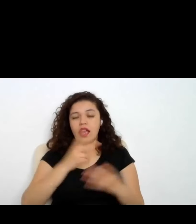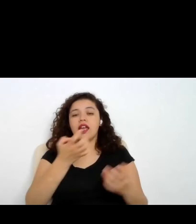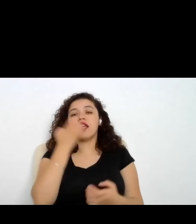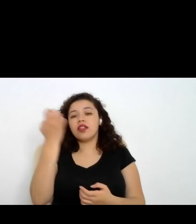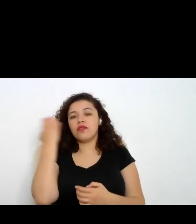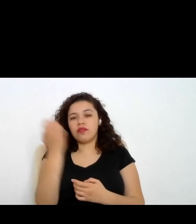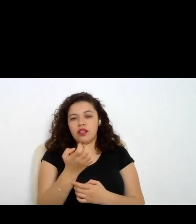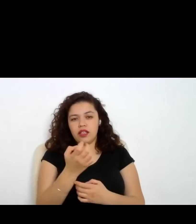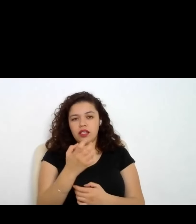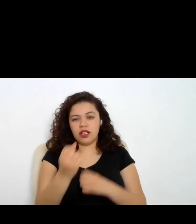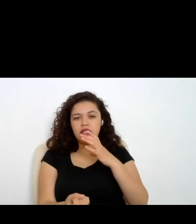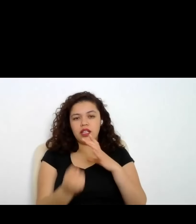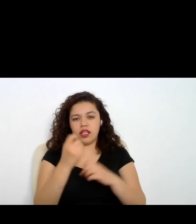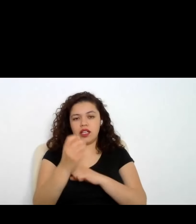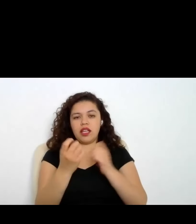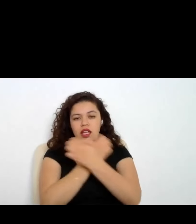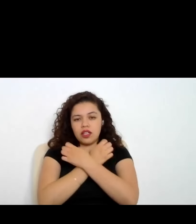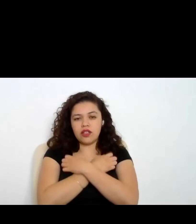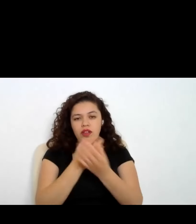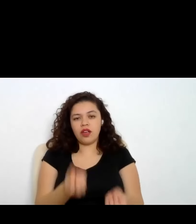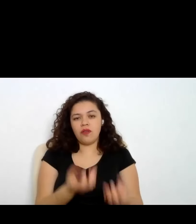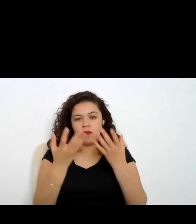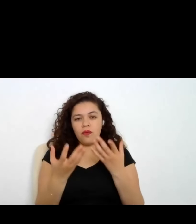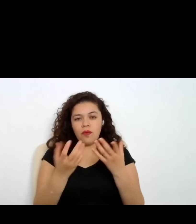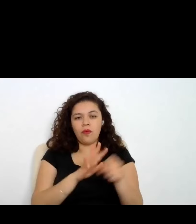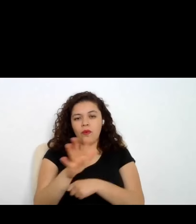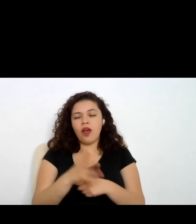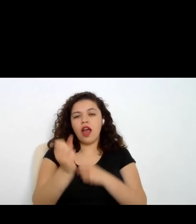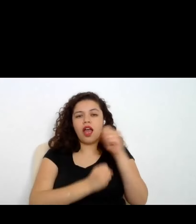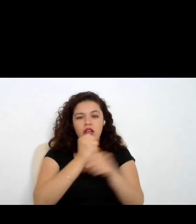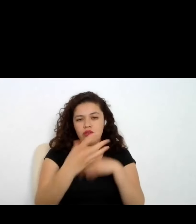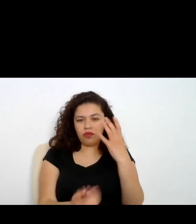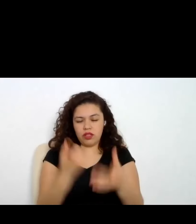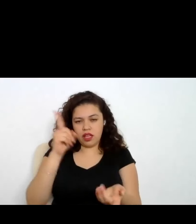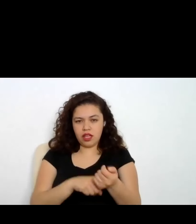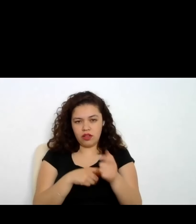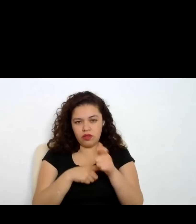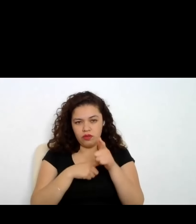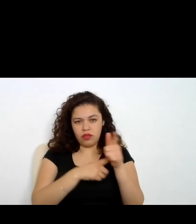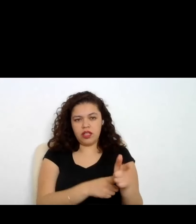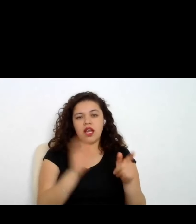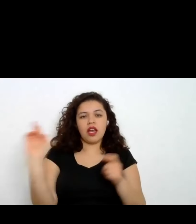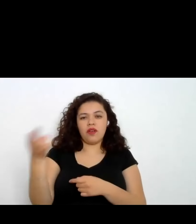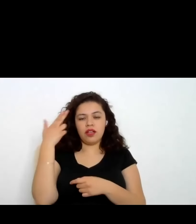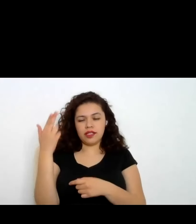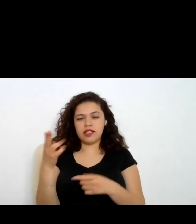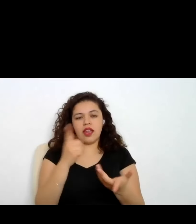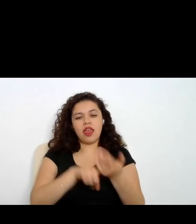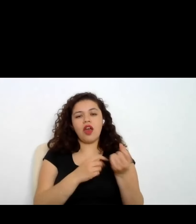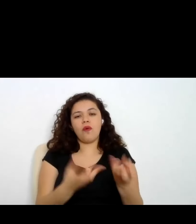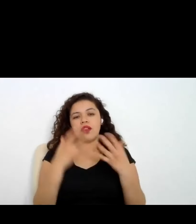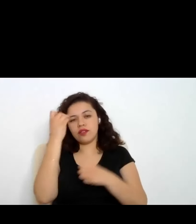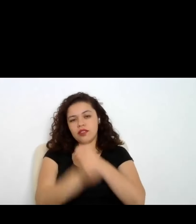fui, cuántos años estuve cursando la escuela, cuántos años estuve en la universidad, en fin,